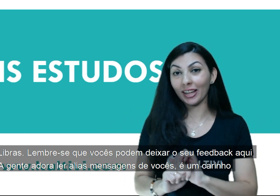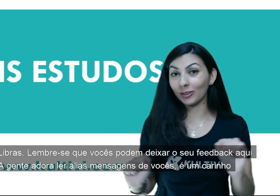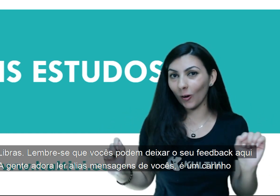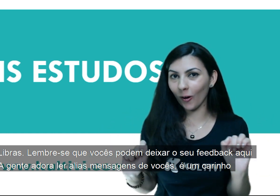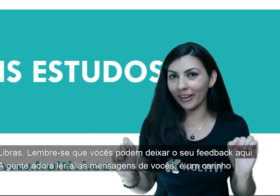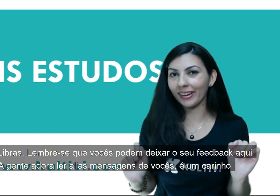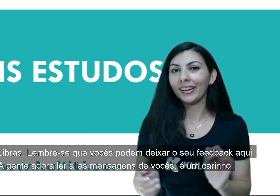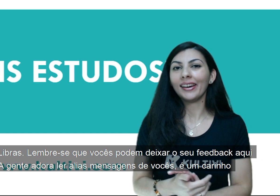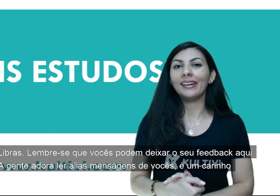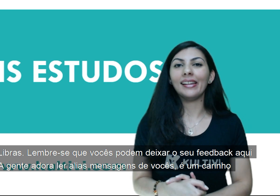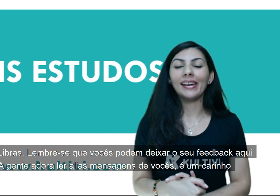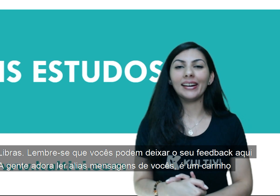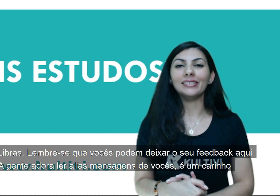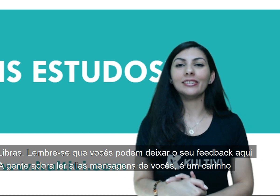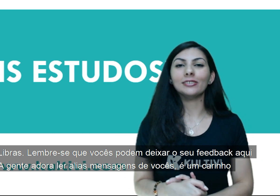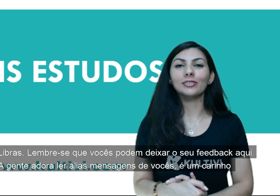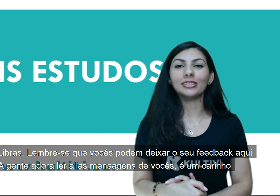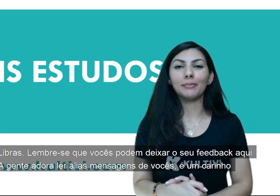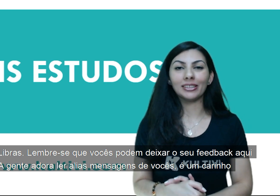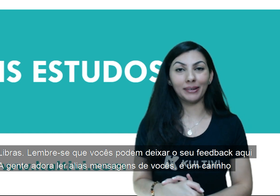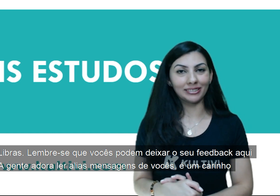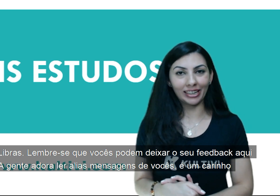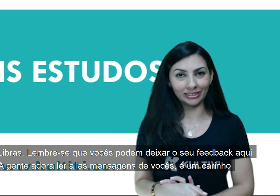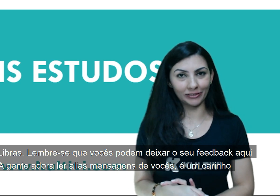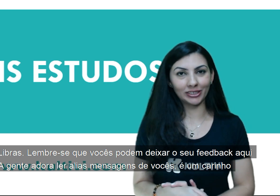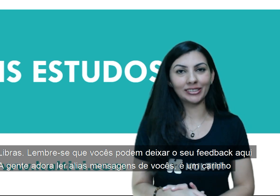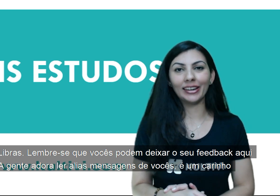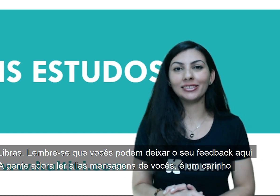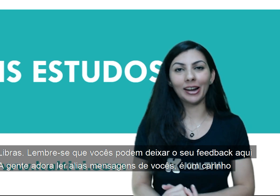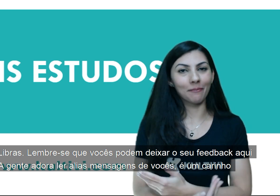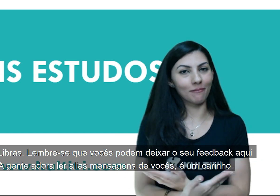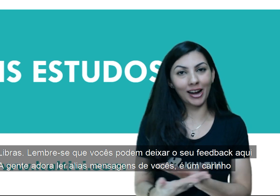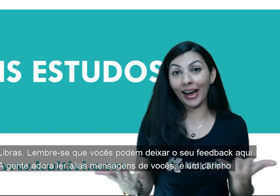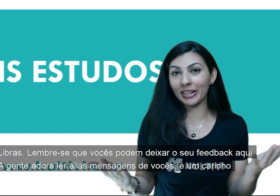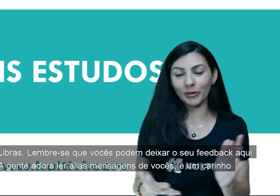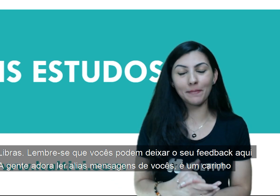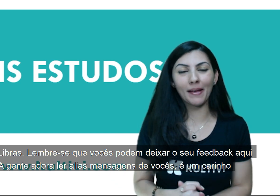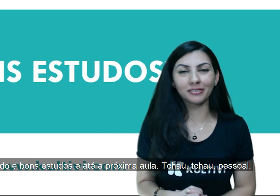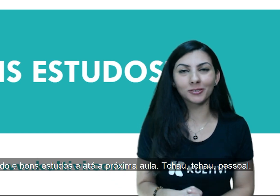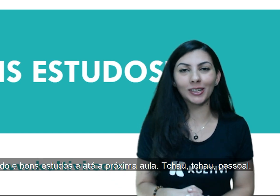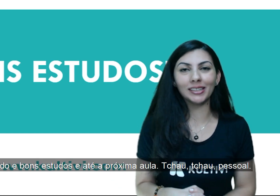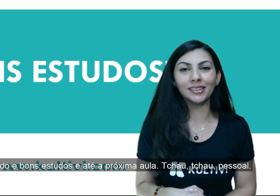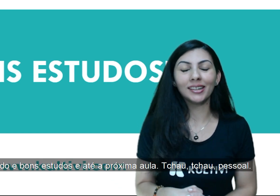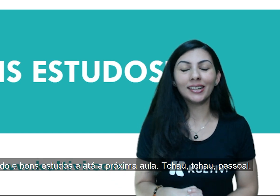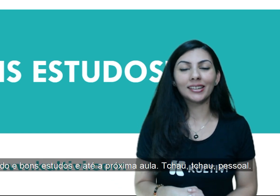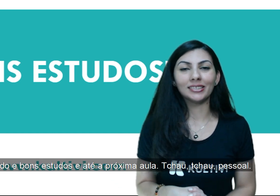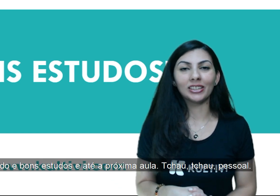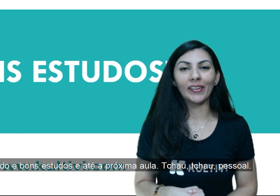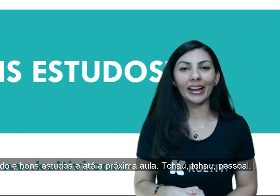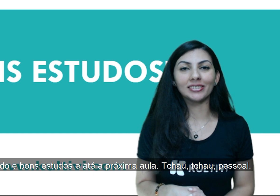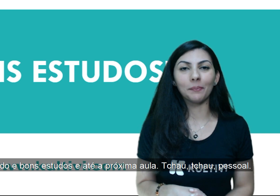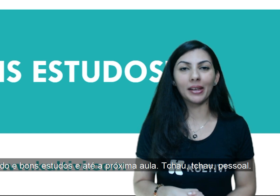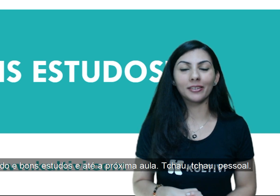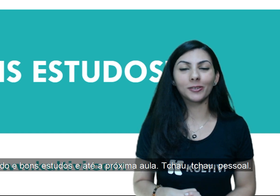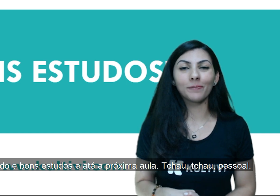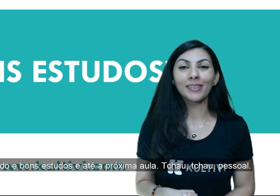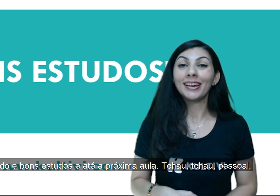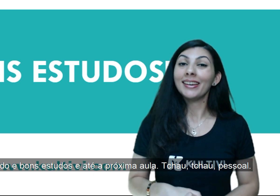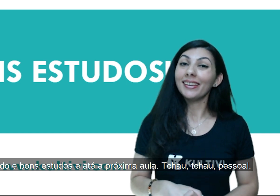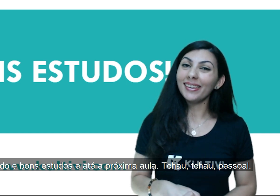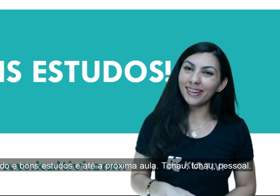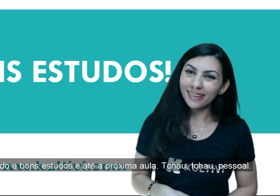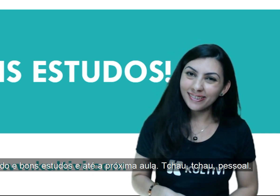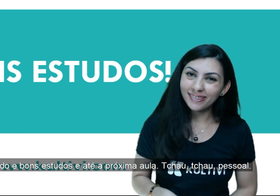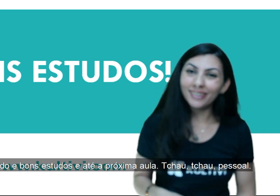A gente adora Ler ali As mensagens De vocês É um carinho Imenso Que a gente Vem recebendo